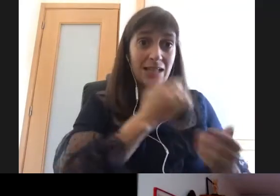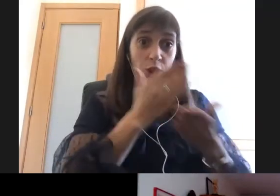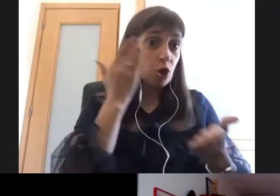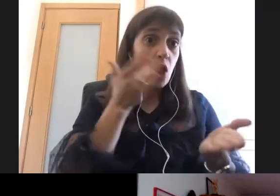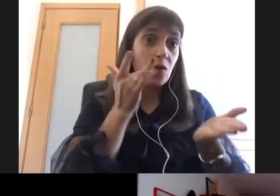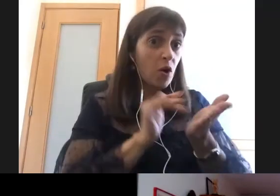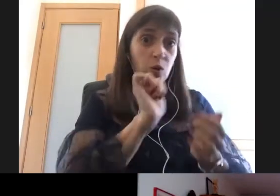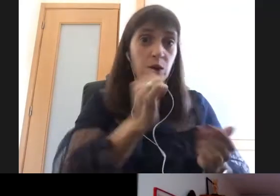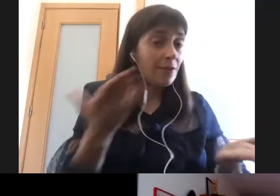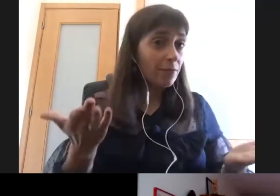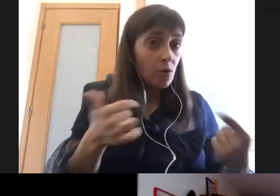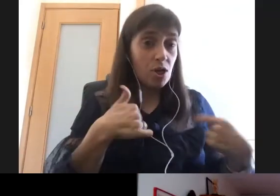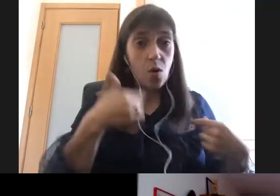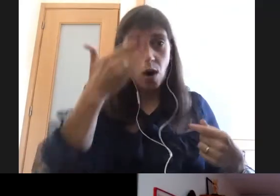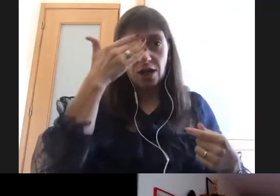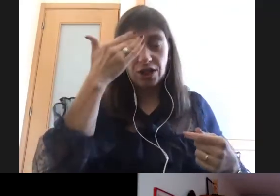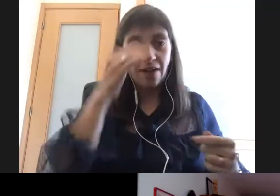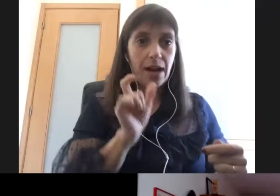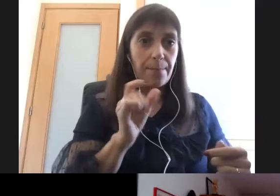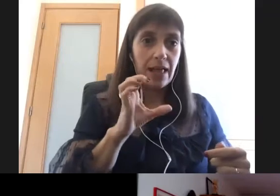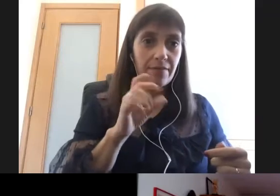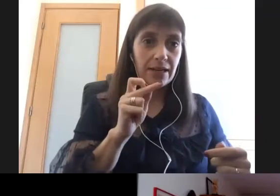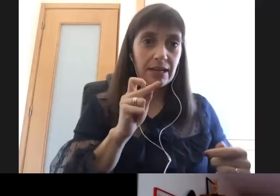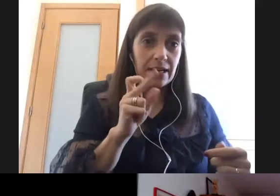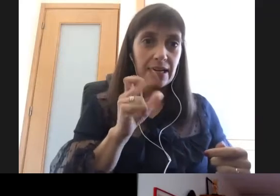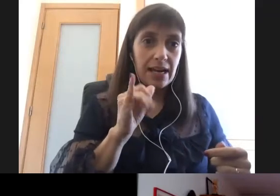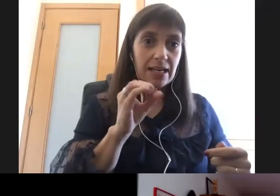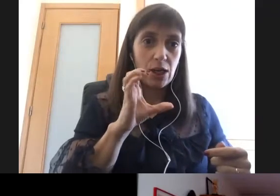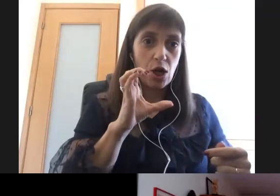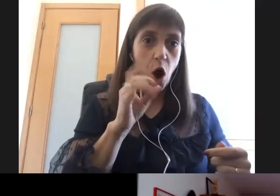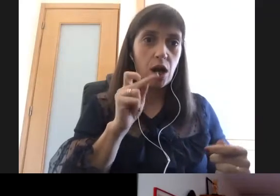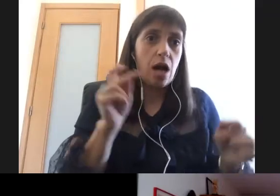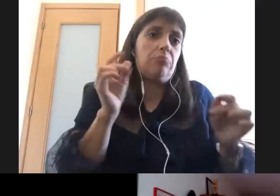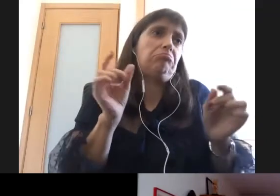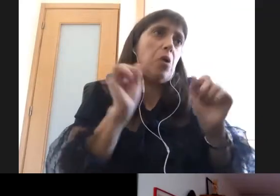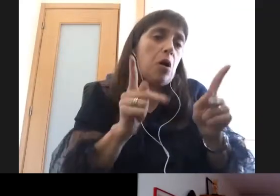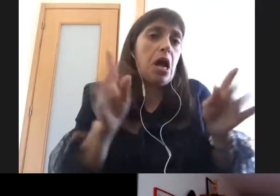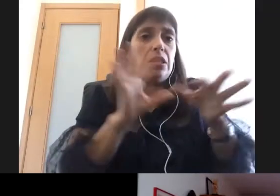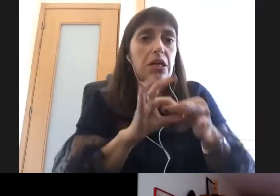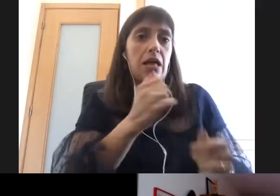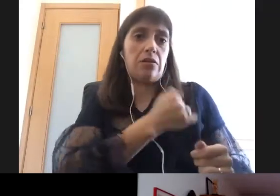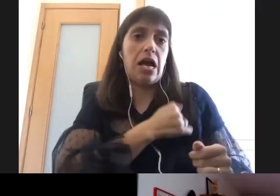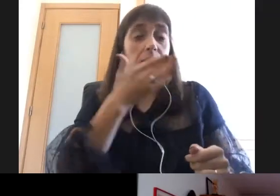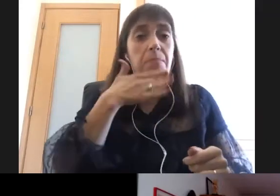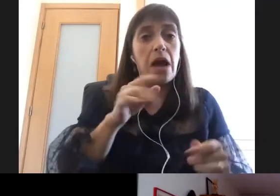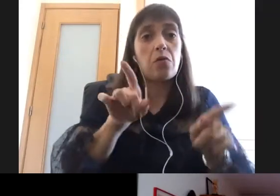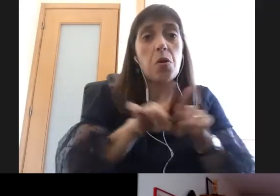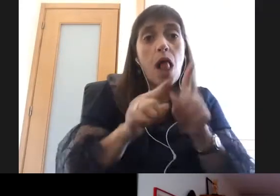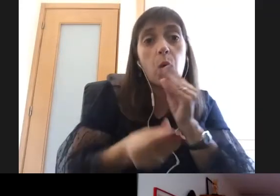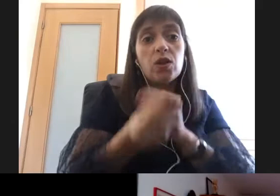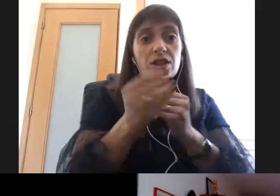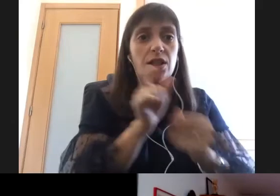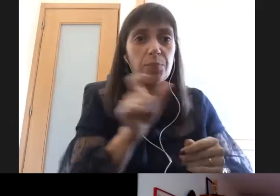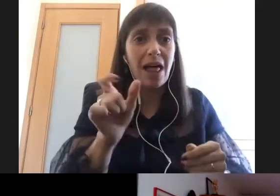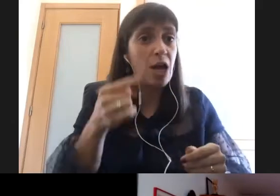Nem o Carioca. Eu achava que Carioca, que vem da Casa do Branco... Ok, etimologia das palavras. Eu não sabia que havia um lugar